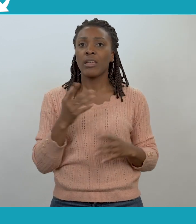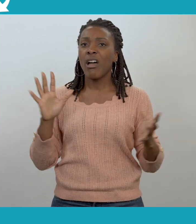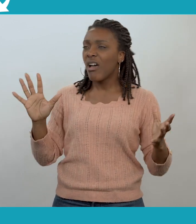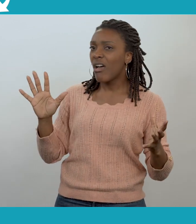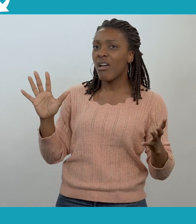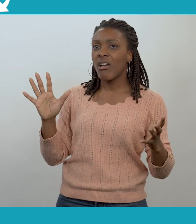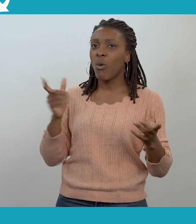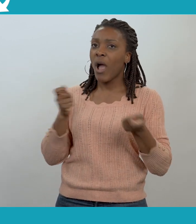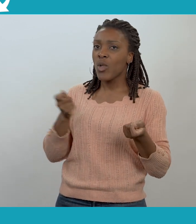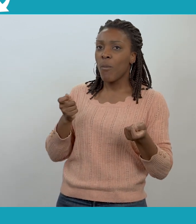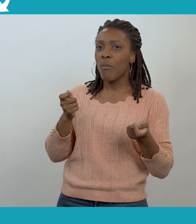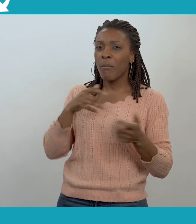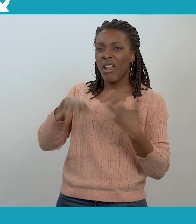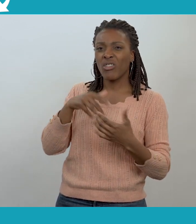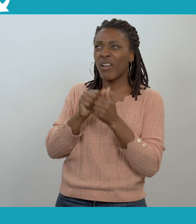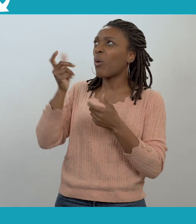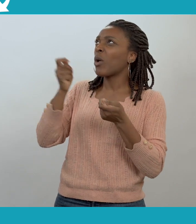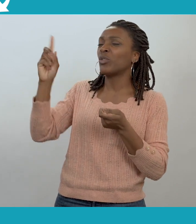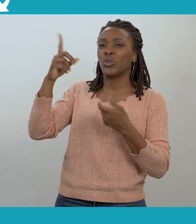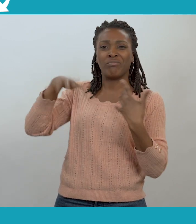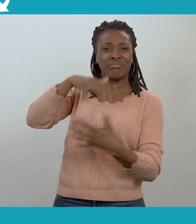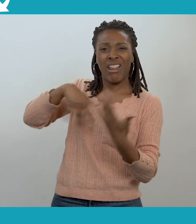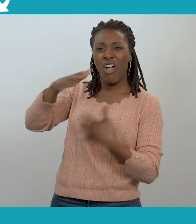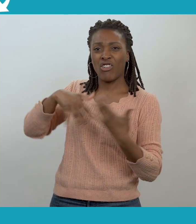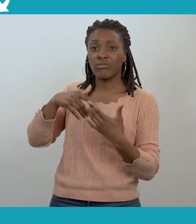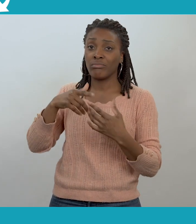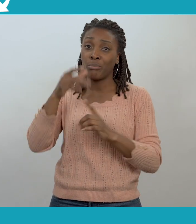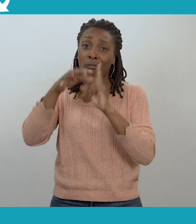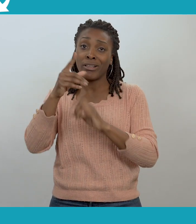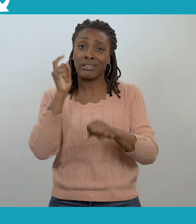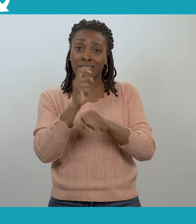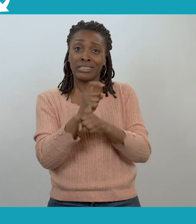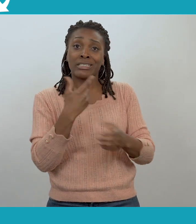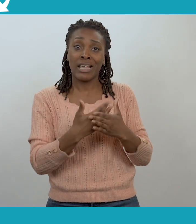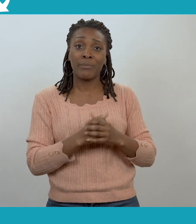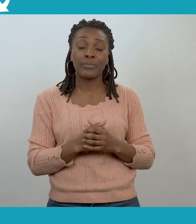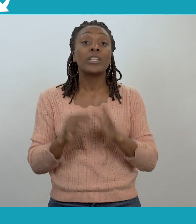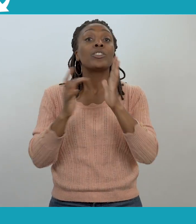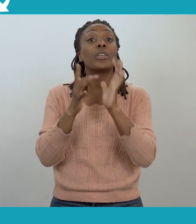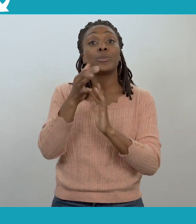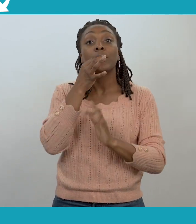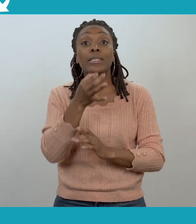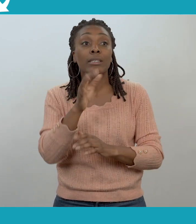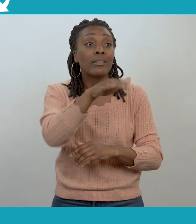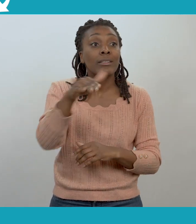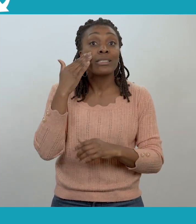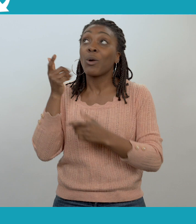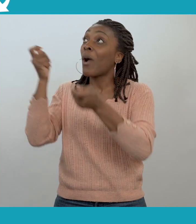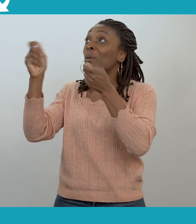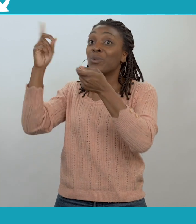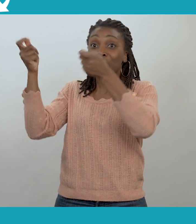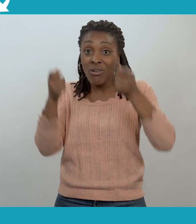royaume avec celui de Dieu. Jésus avertit les dirigeants de son époque que s'ils n'acceptent pas son offre du royaume de